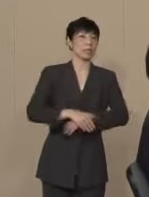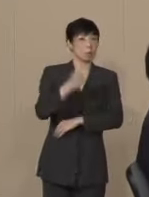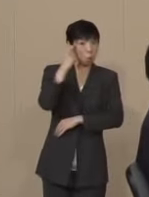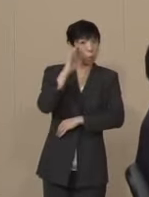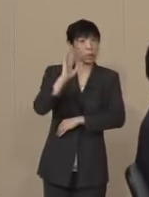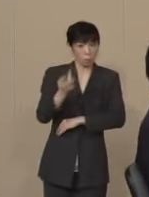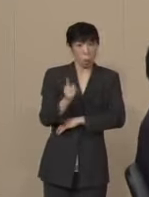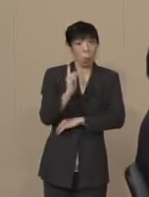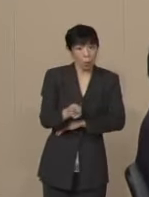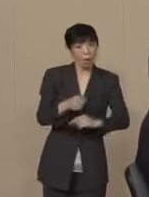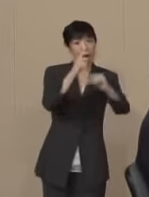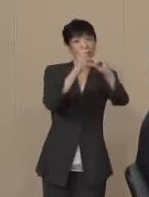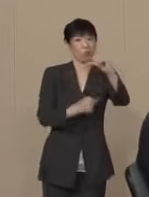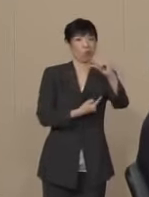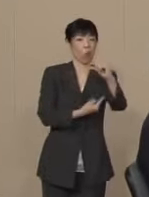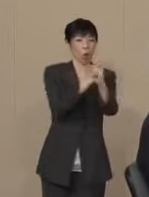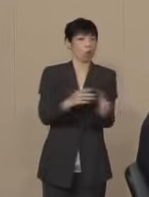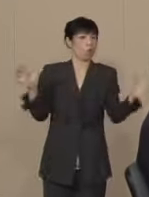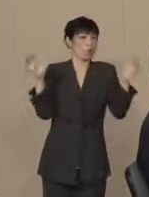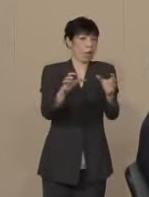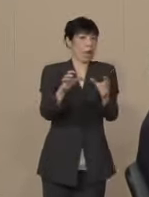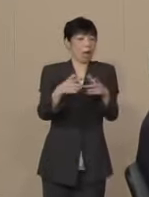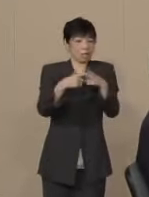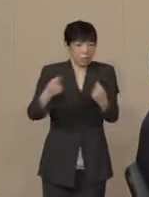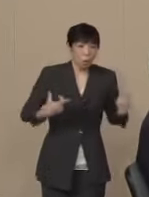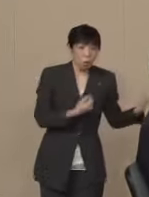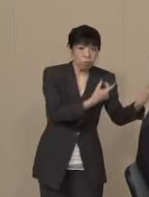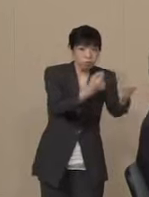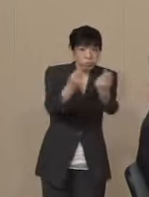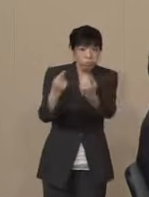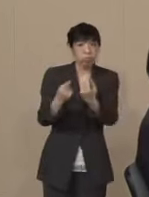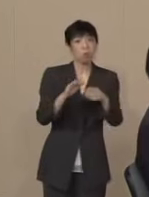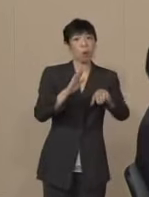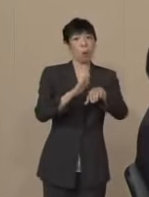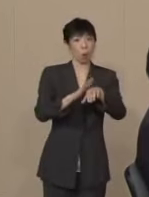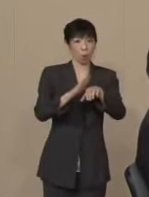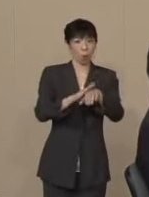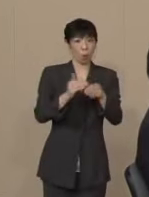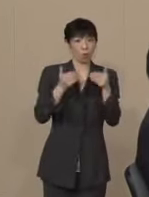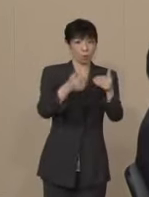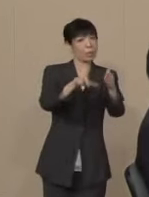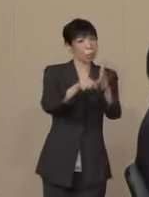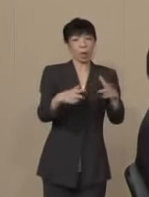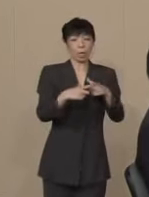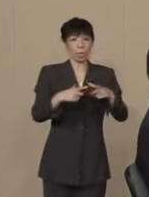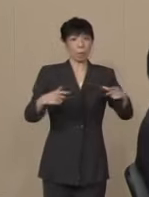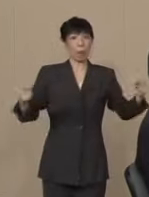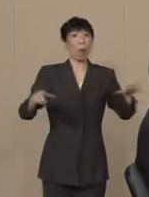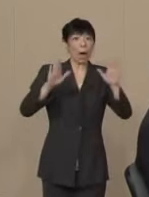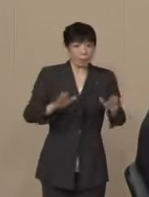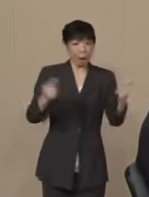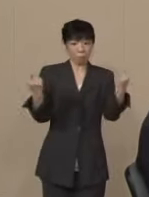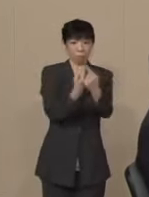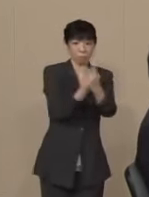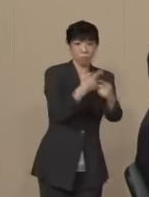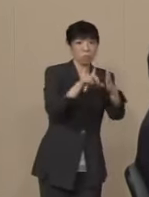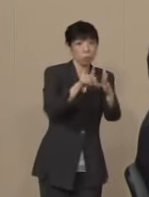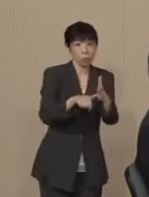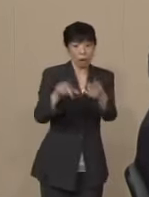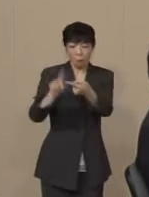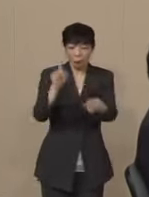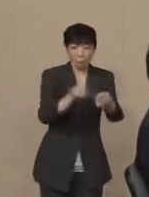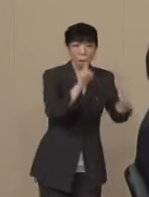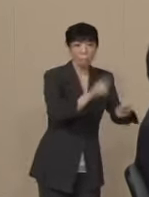二人、夢あなたと二人、